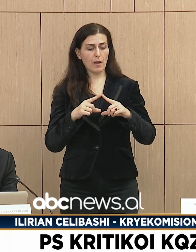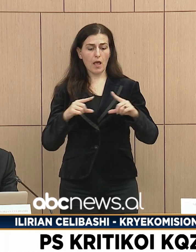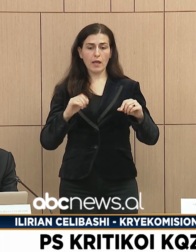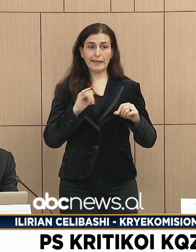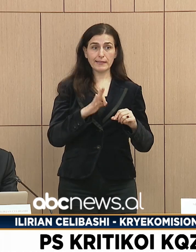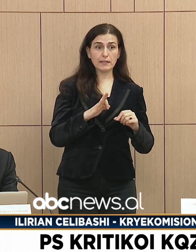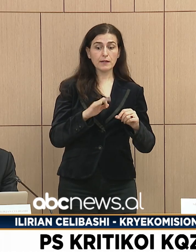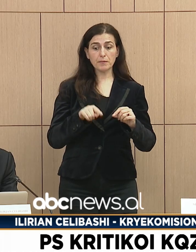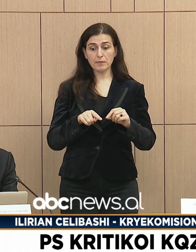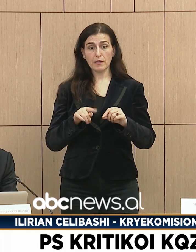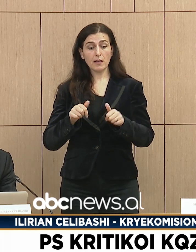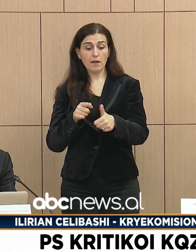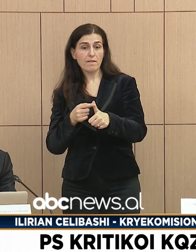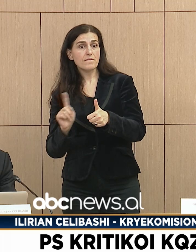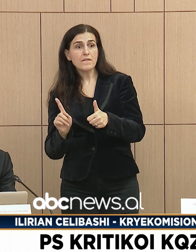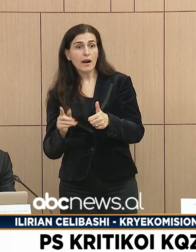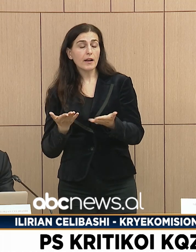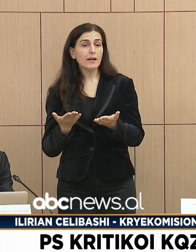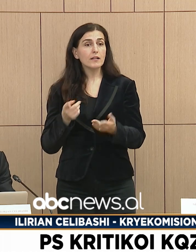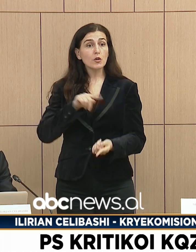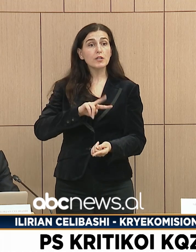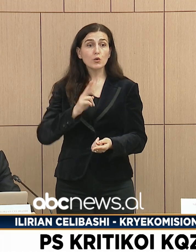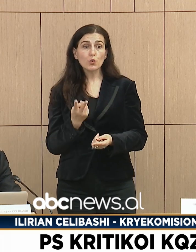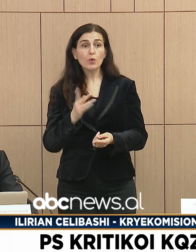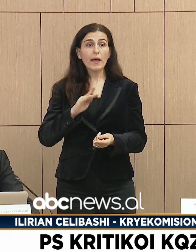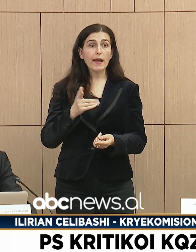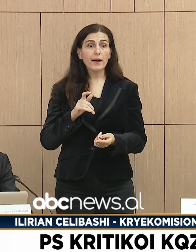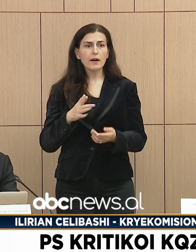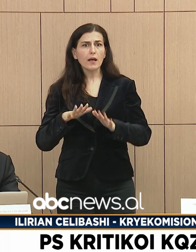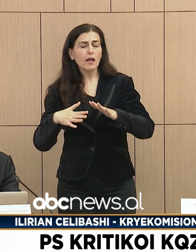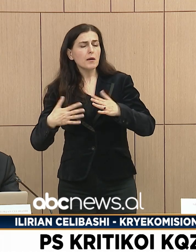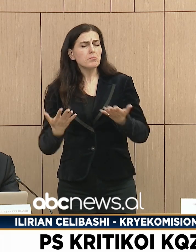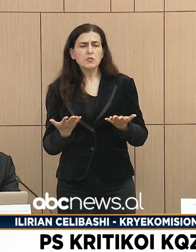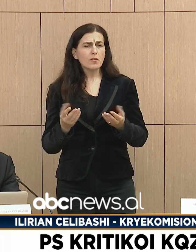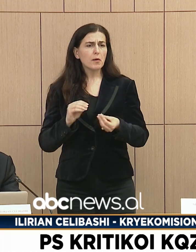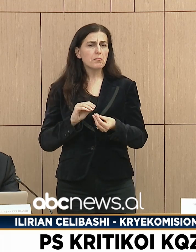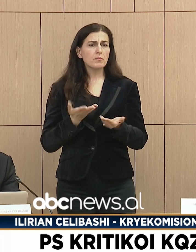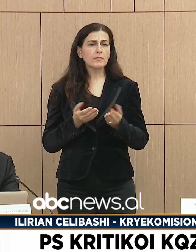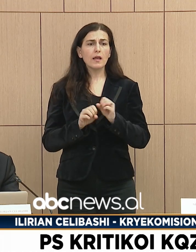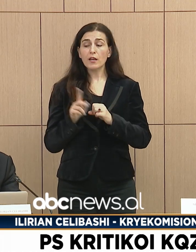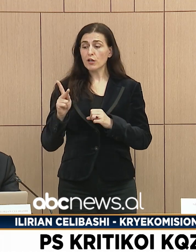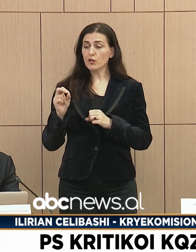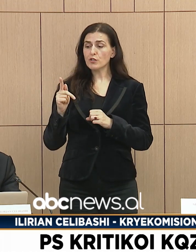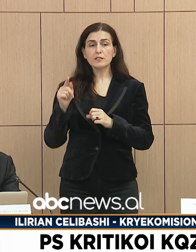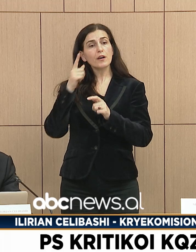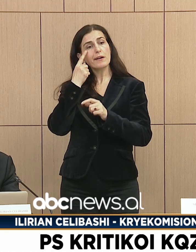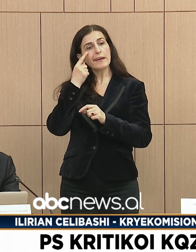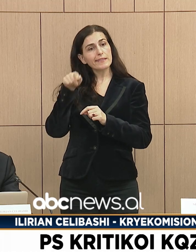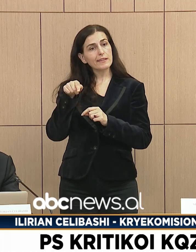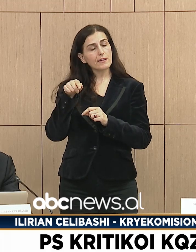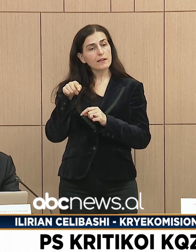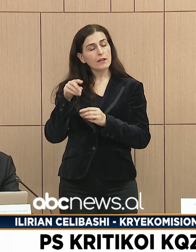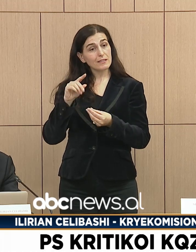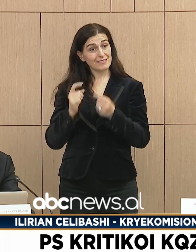qenë votues të tjerë dhe prandaj ka patur një mungesë të shenjës së gishtit, apo kjo zëja është në DNI dhe ka dhënë okay për